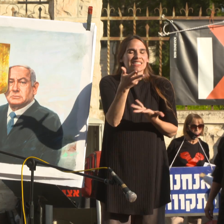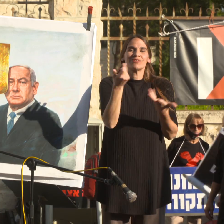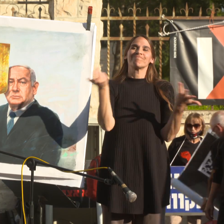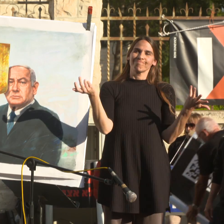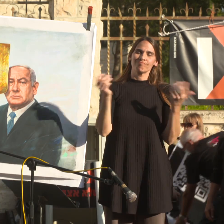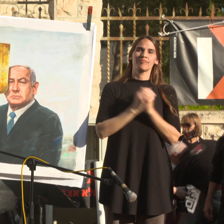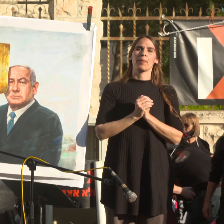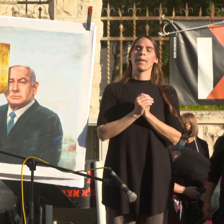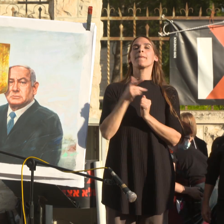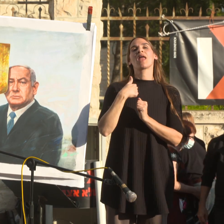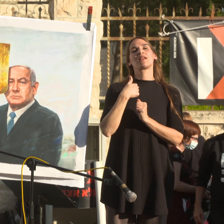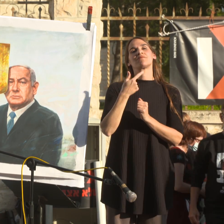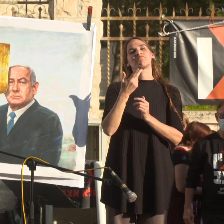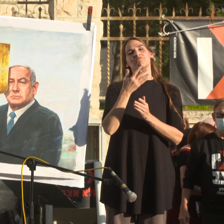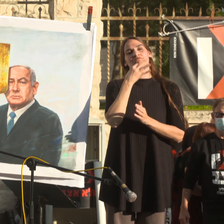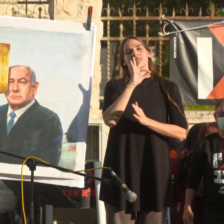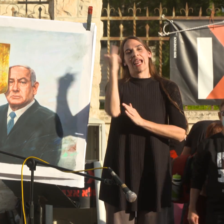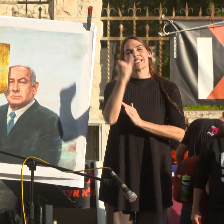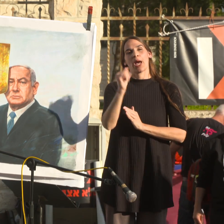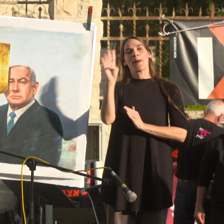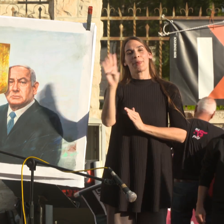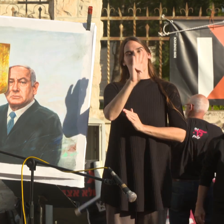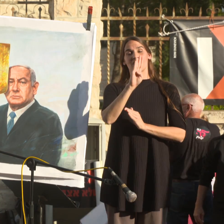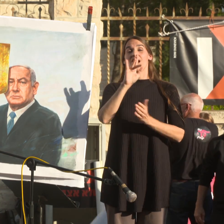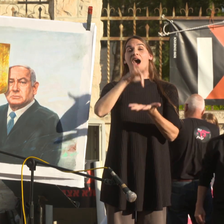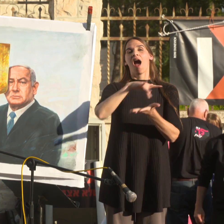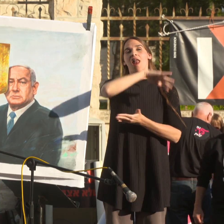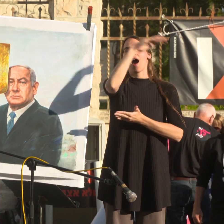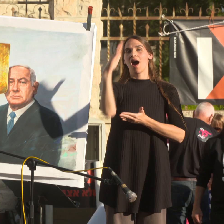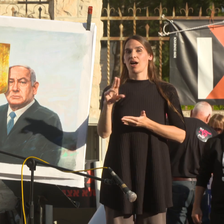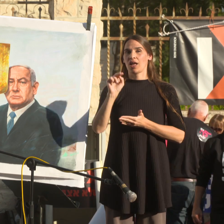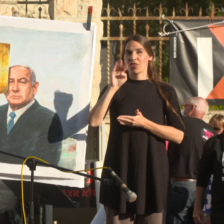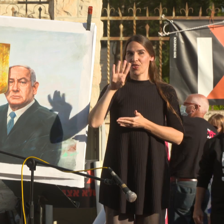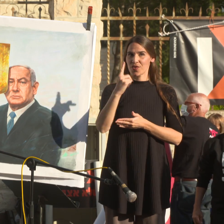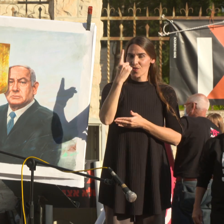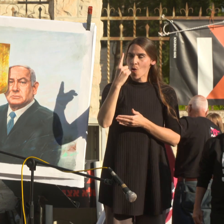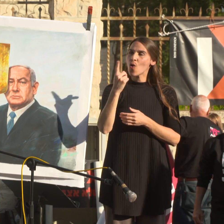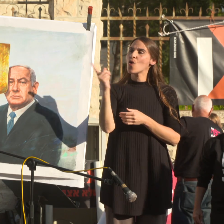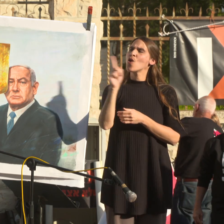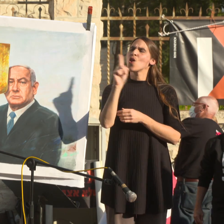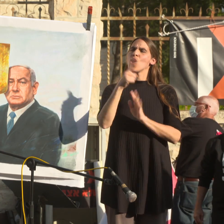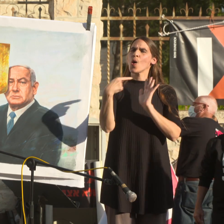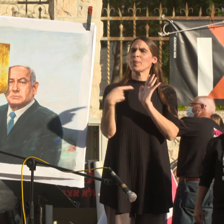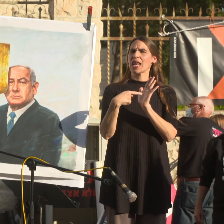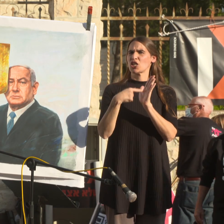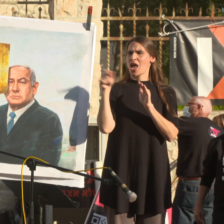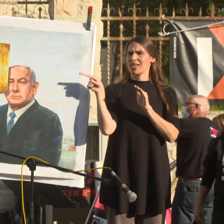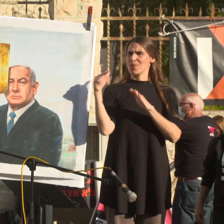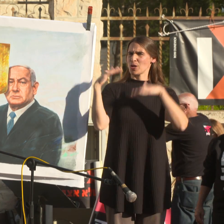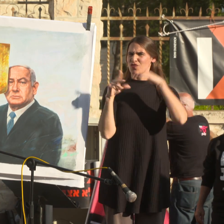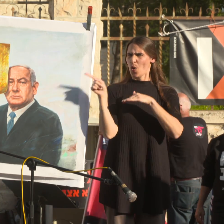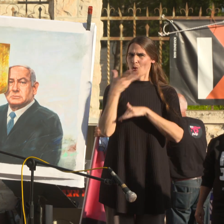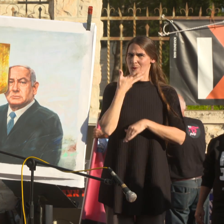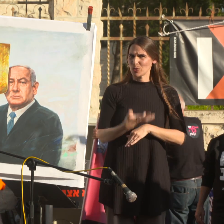בחרתי לצייר את ביבי על הר נבו, לא בגלל שאני משווה אותו